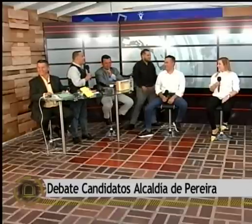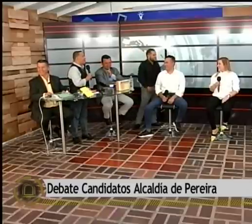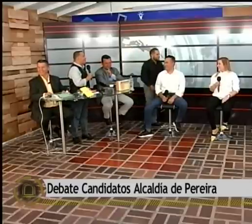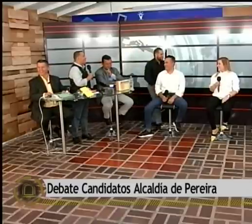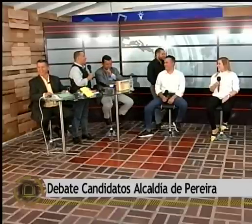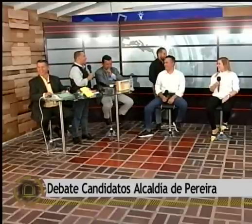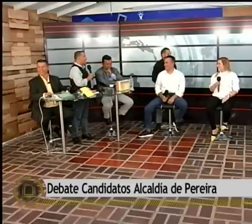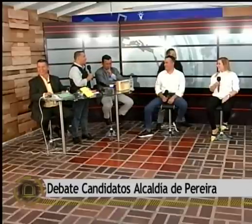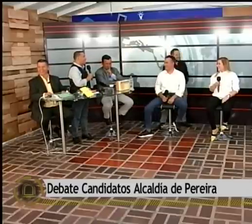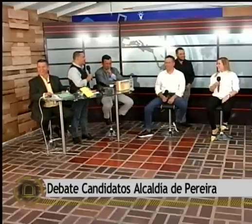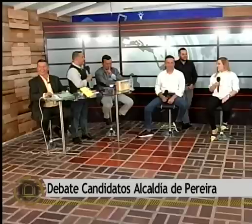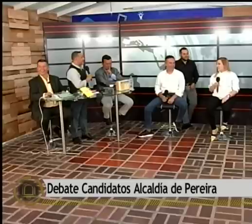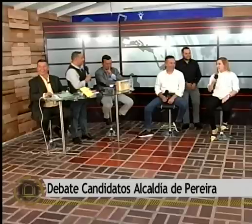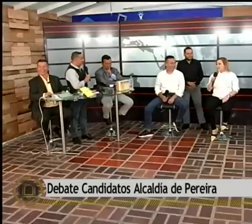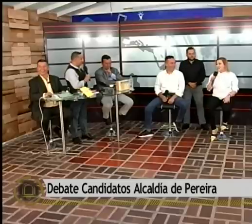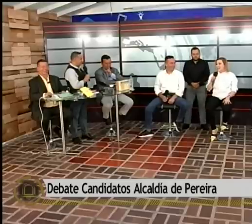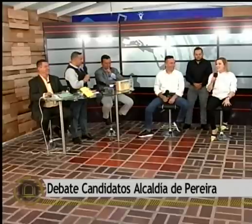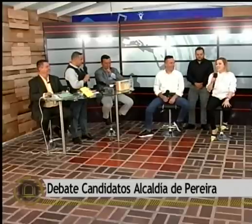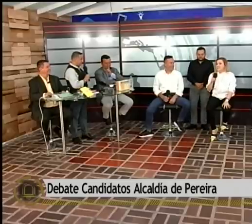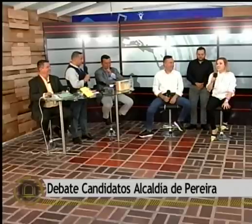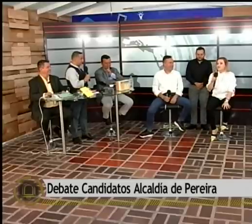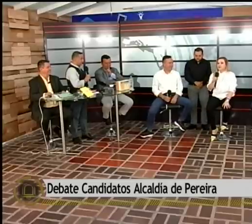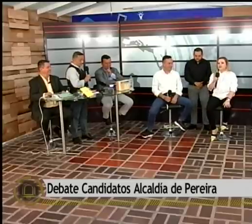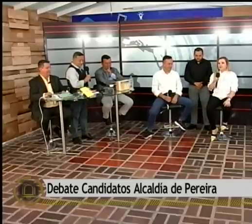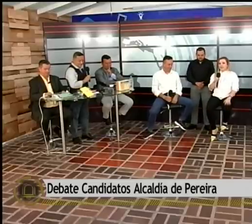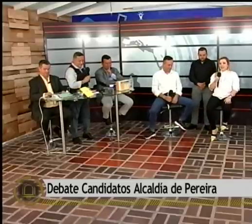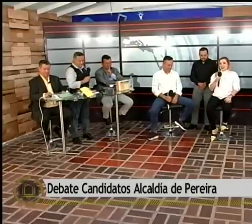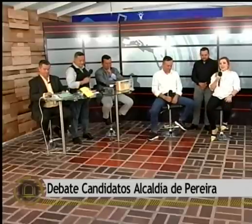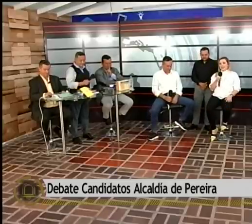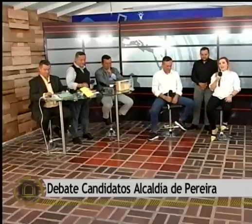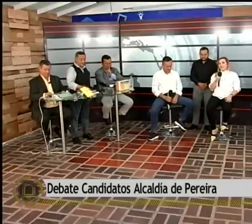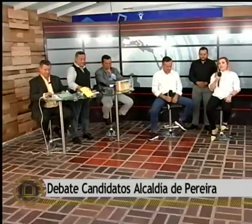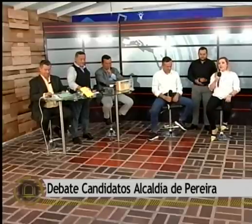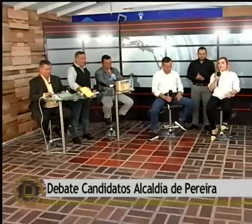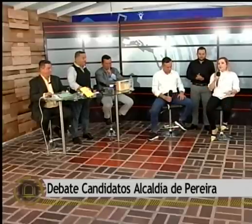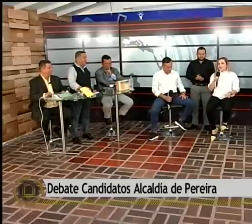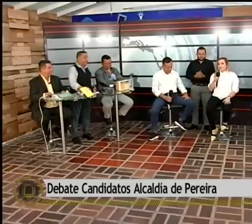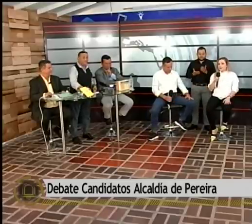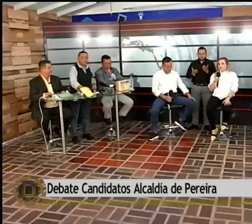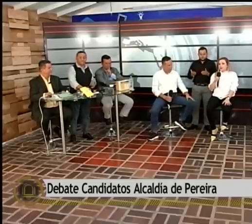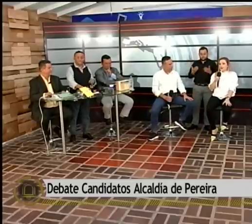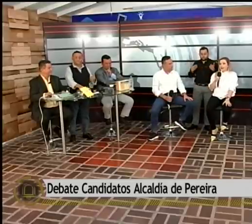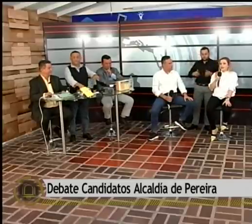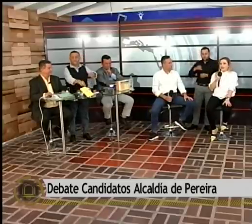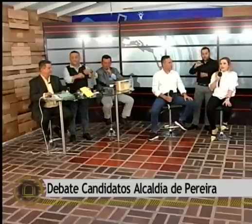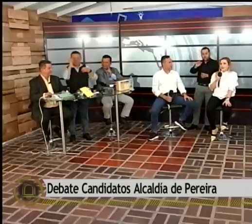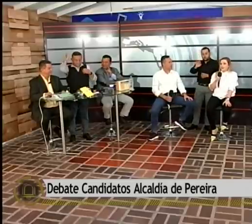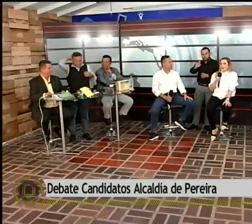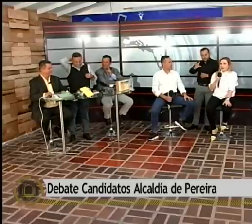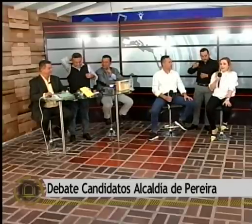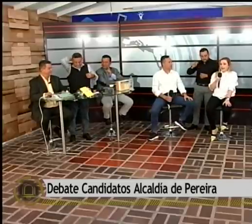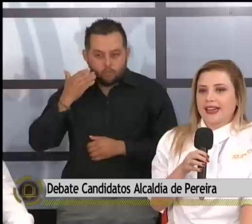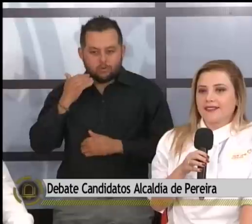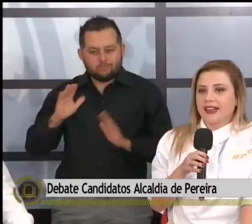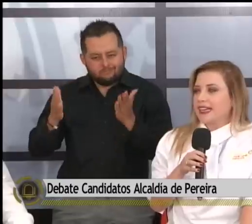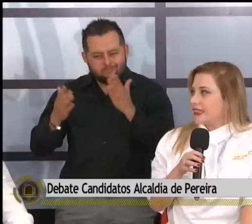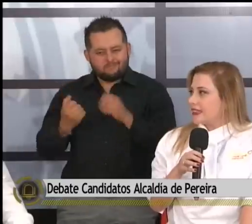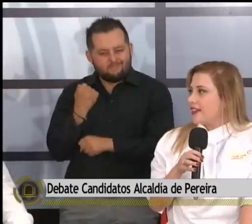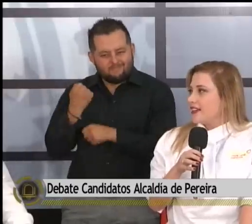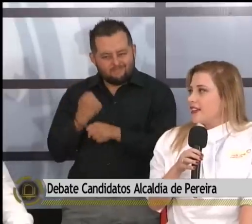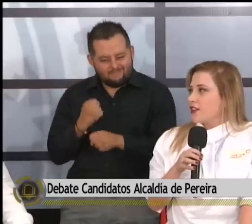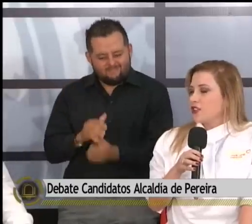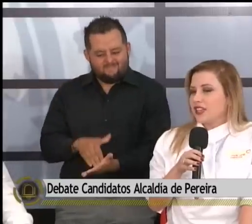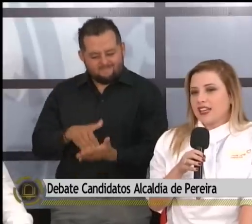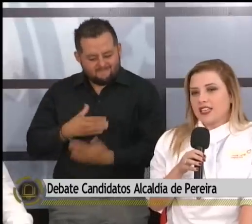Carolina, hoja de vida, partido. Bueno, mil gracias, por Jimmy. Favor. A ver, Carolina Bustamante es una mujer emprendedora, berraca y